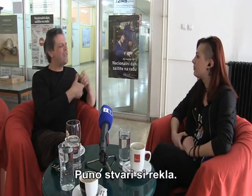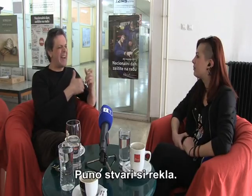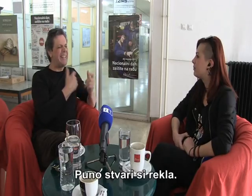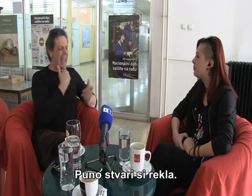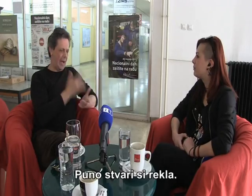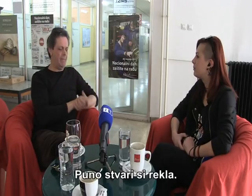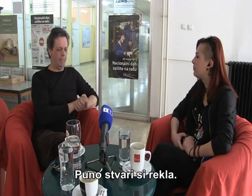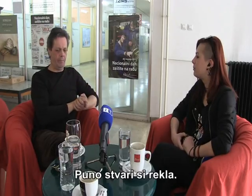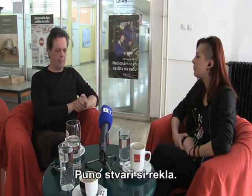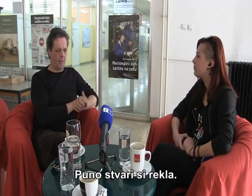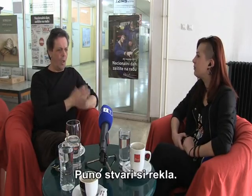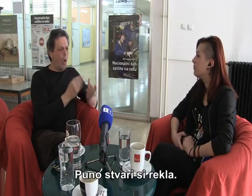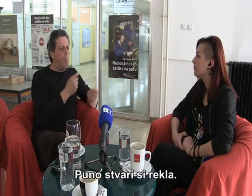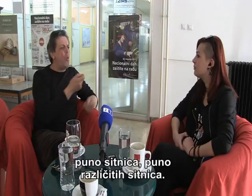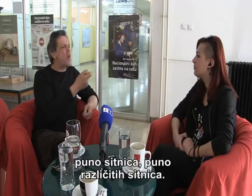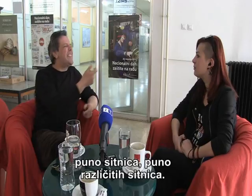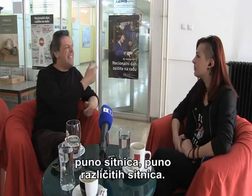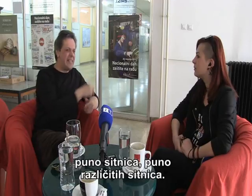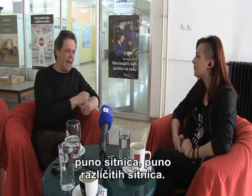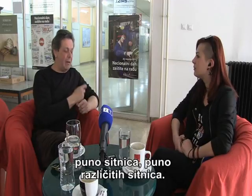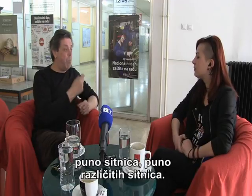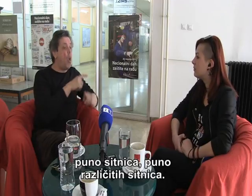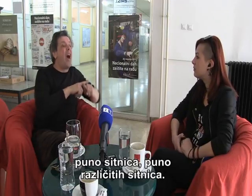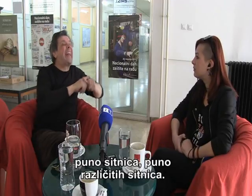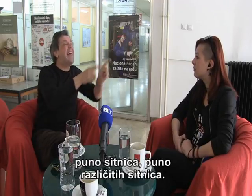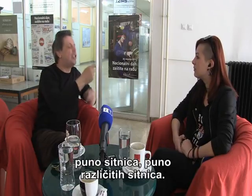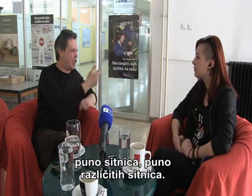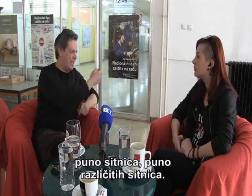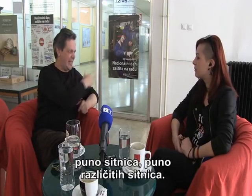Puno stvari si rekla. Puno sitnica, puno različitih sitnica.